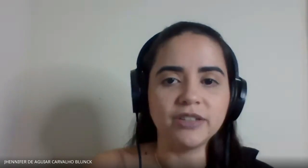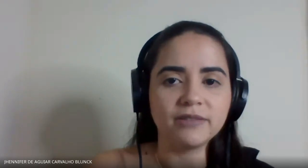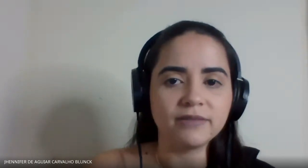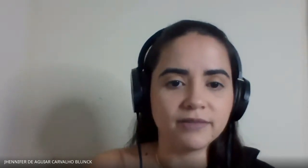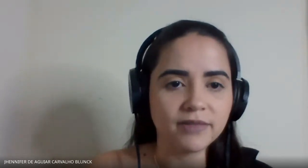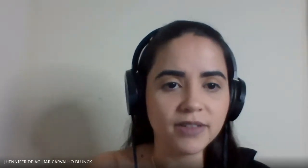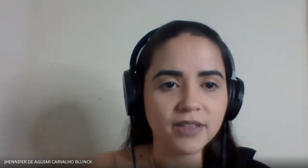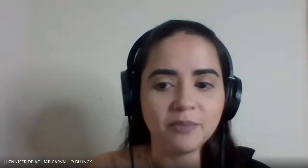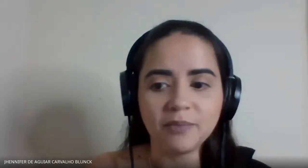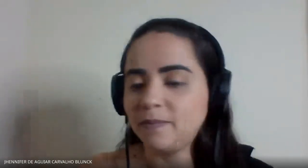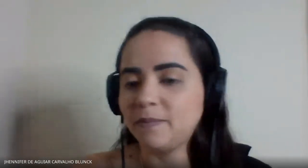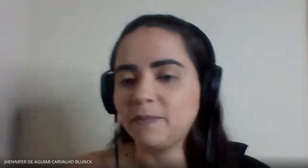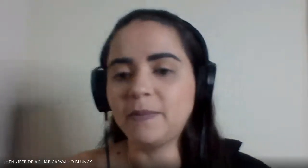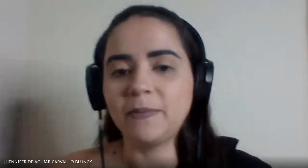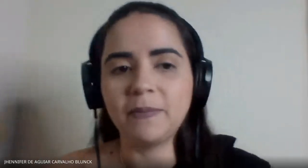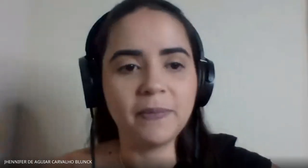slide